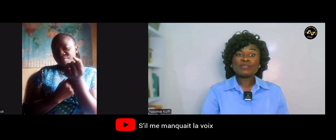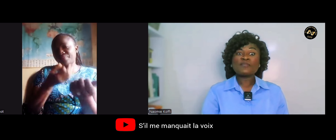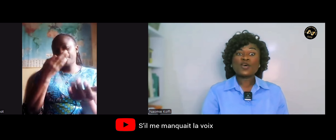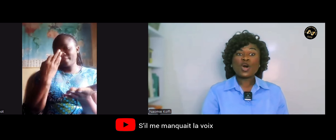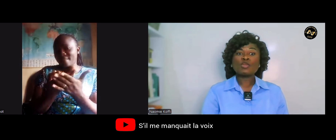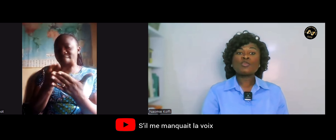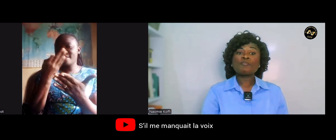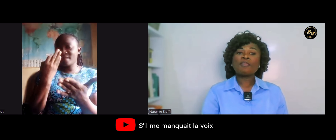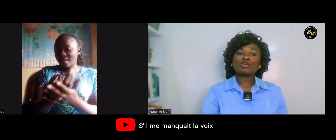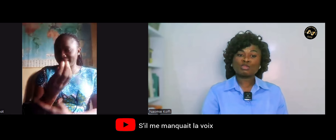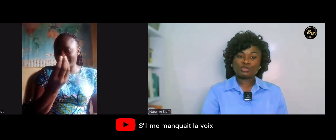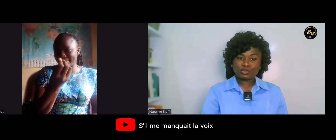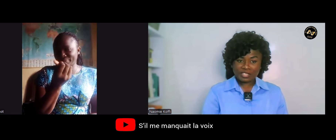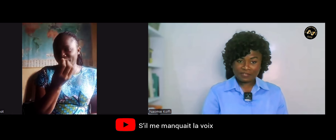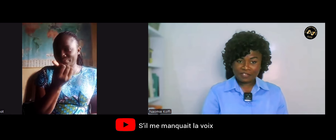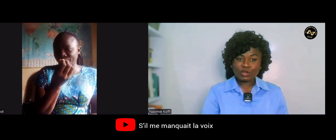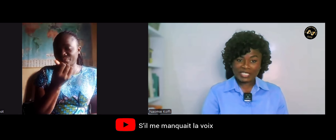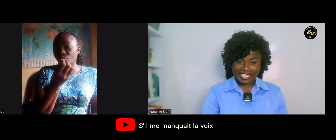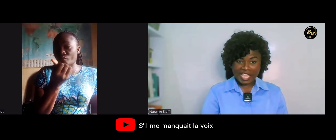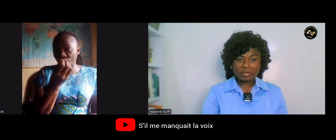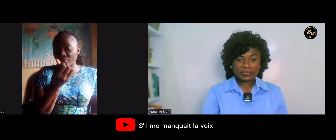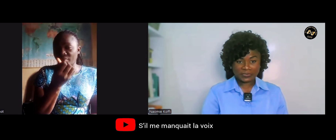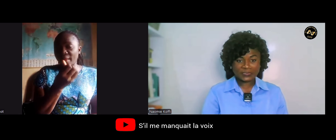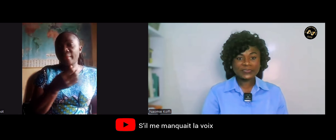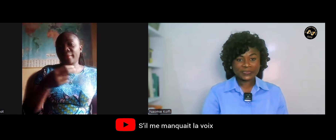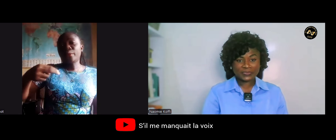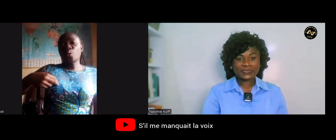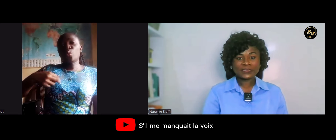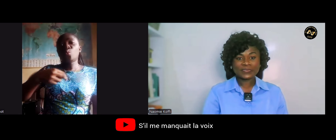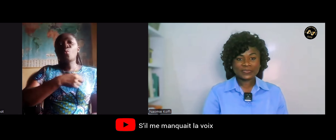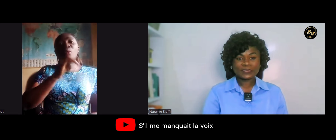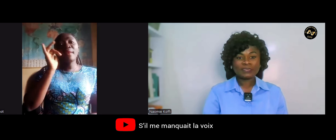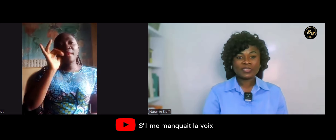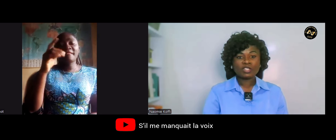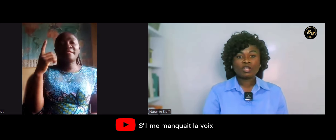sont d'abord le manque de soutien financier.